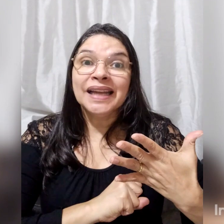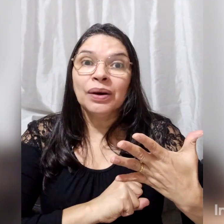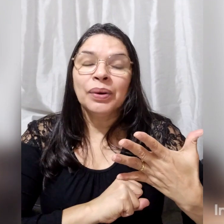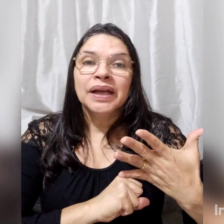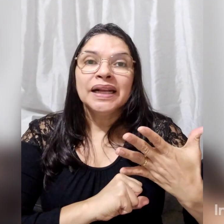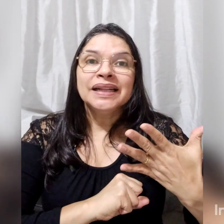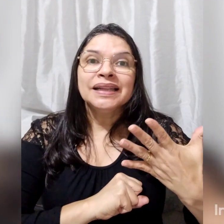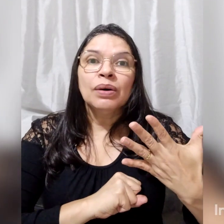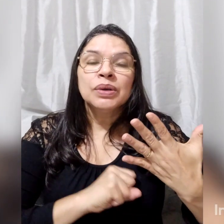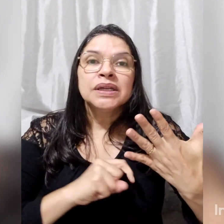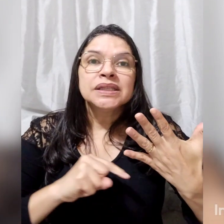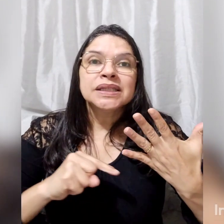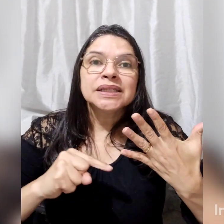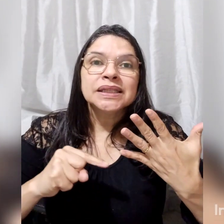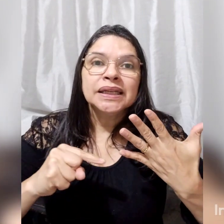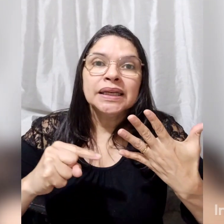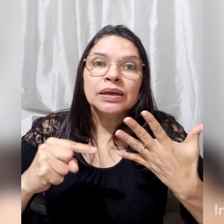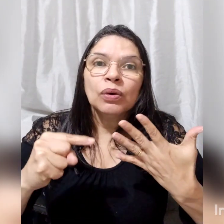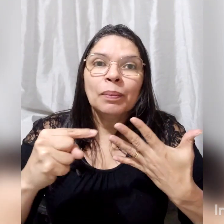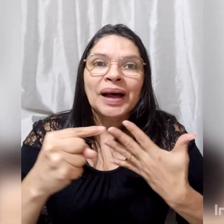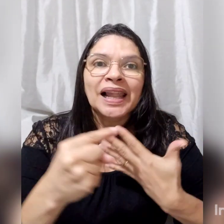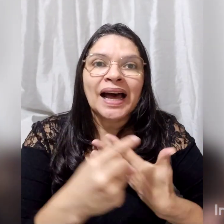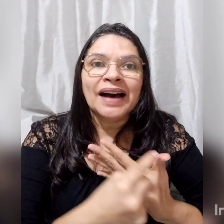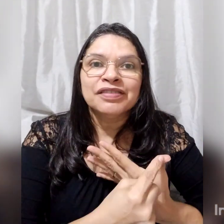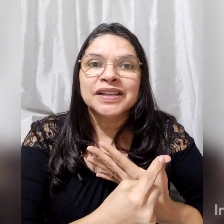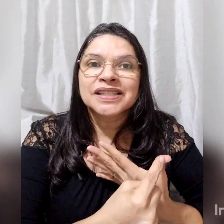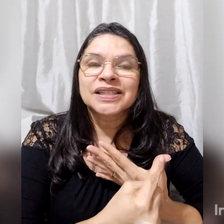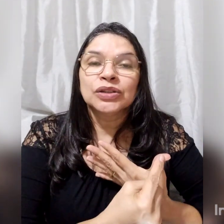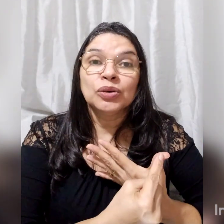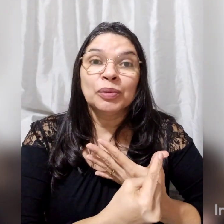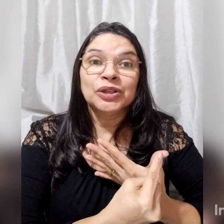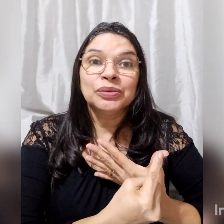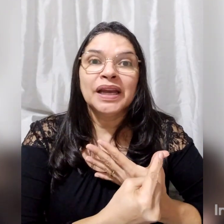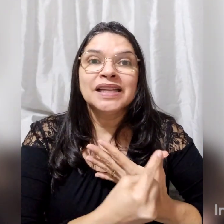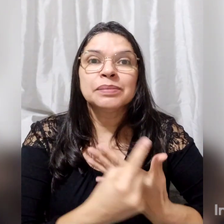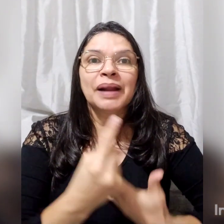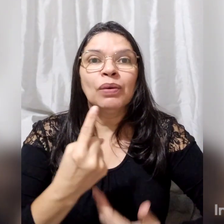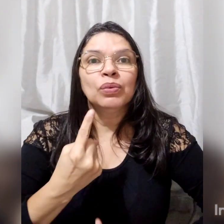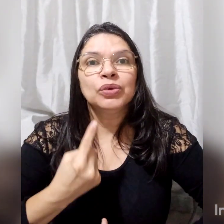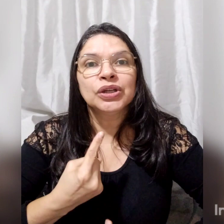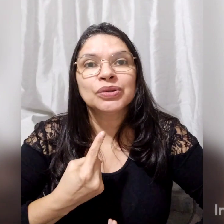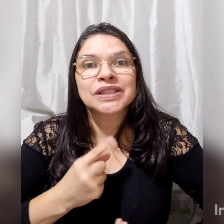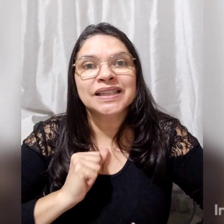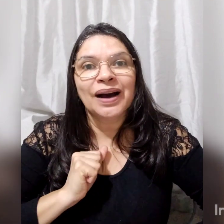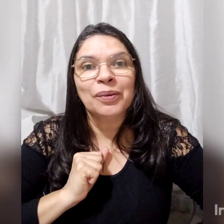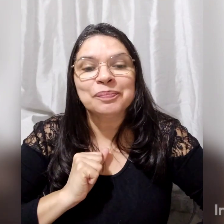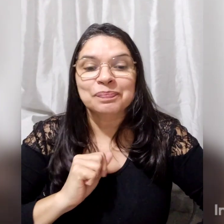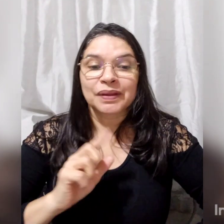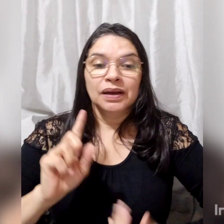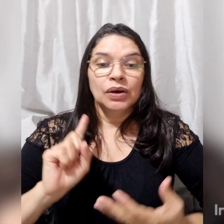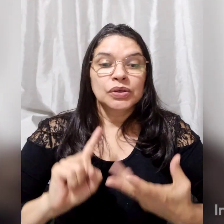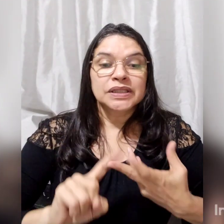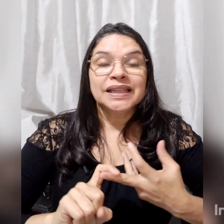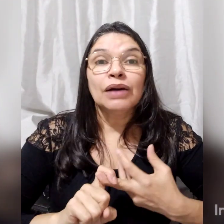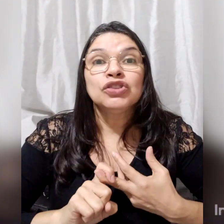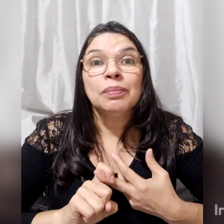entendeu? Então, 5 palavras no português para um único sinal. O sinal de